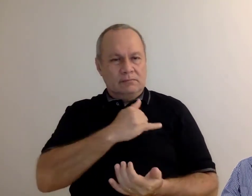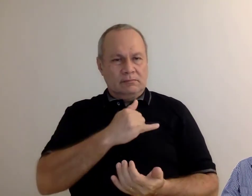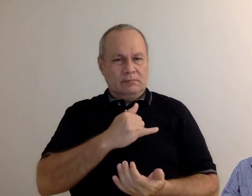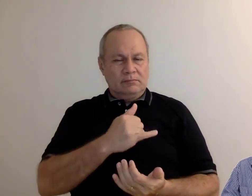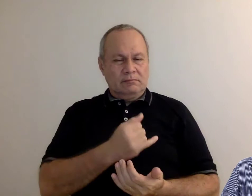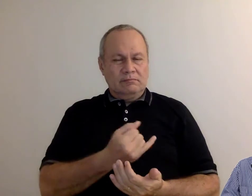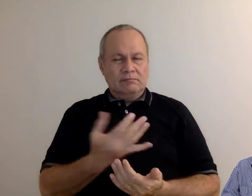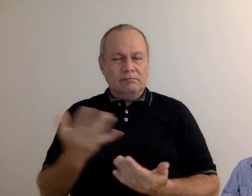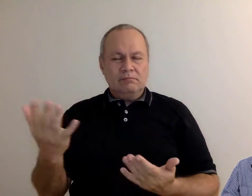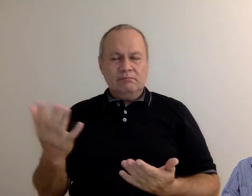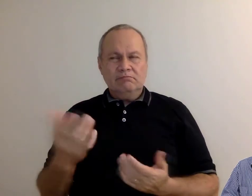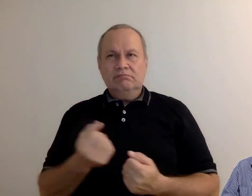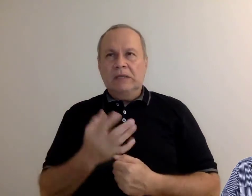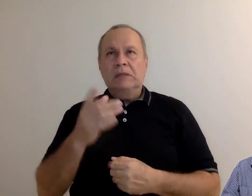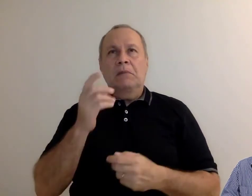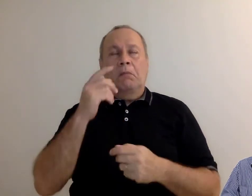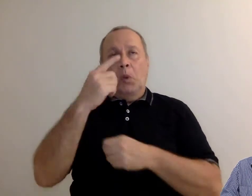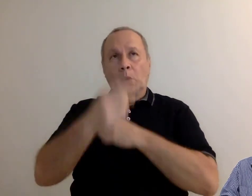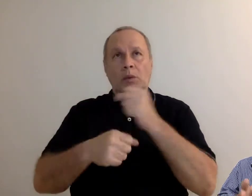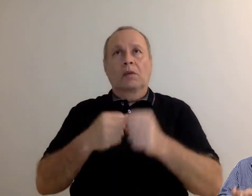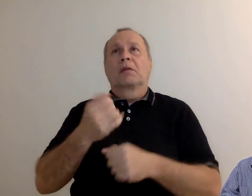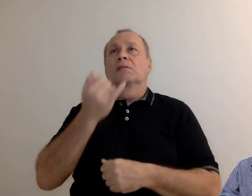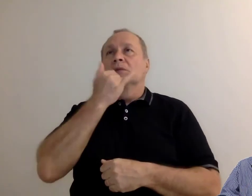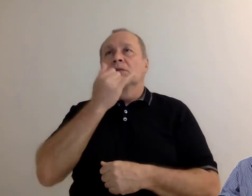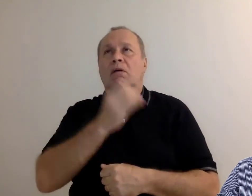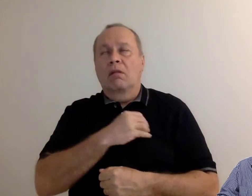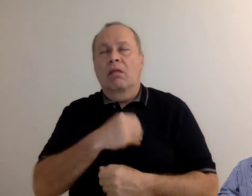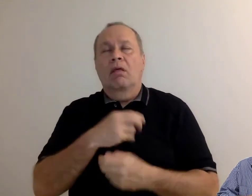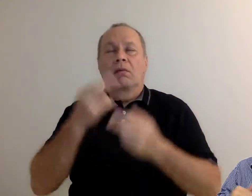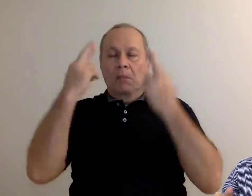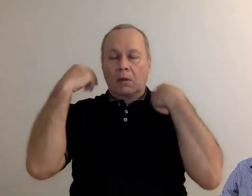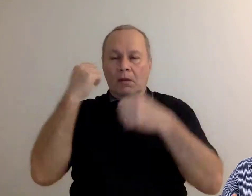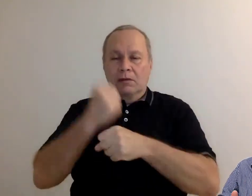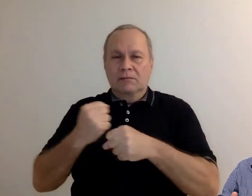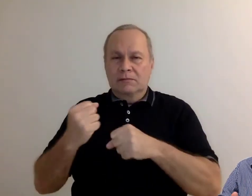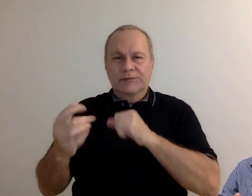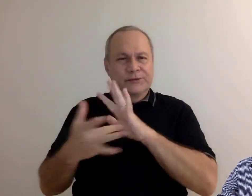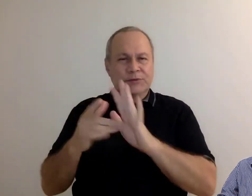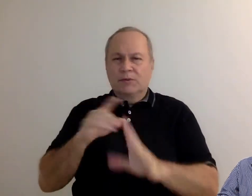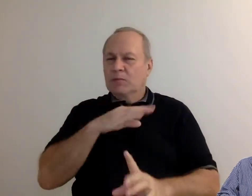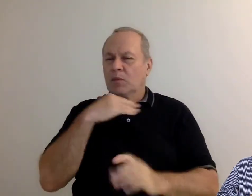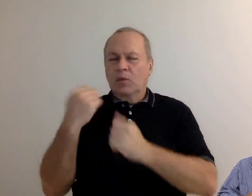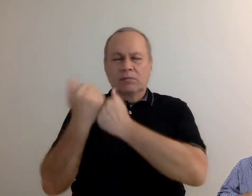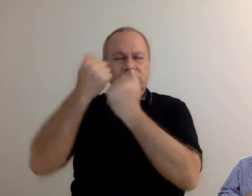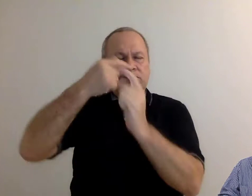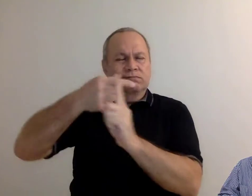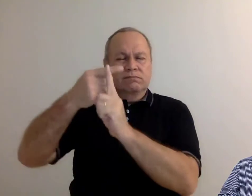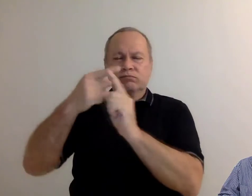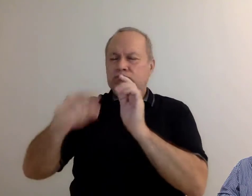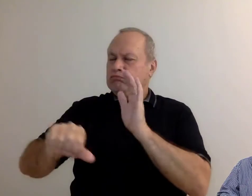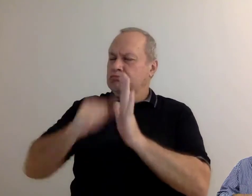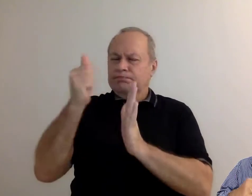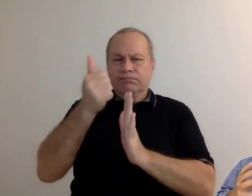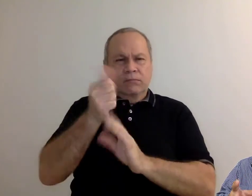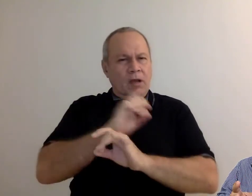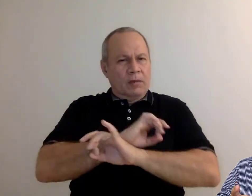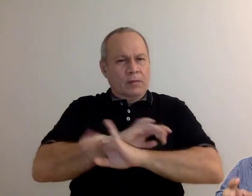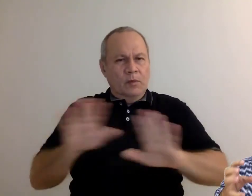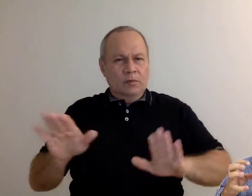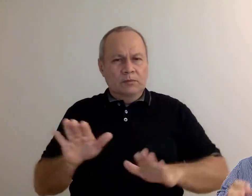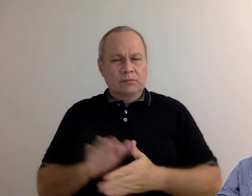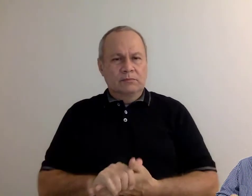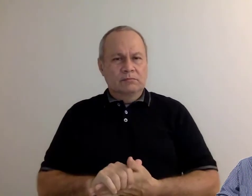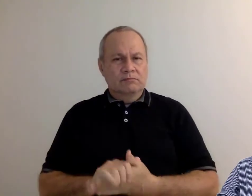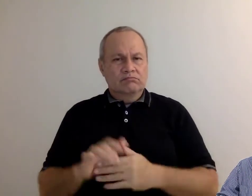seu pecado. Jesus morreu uma vez por todas e o sacrifício dele foi